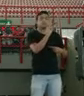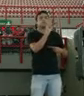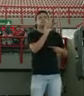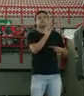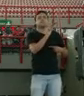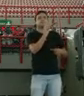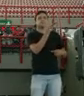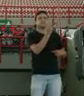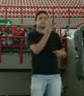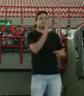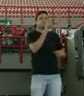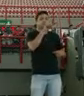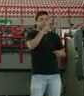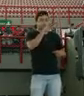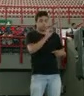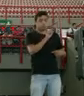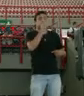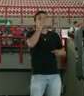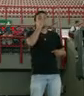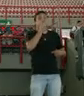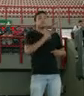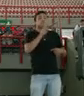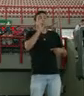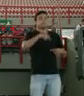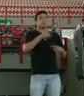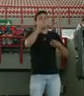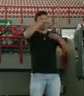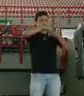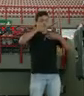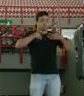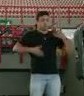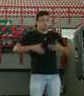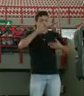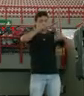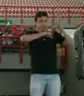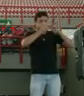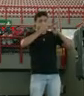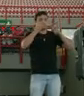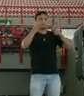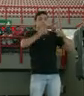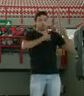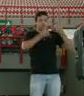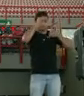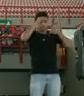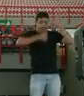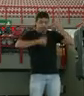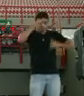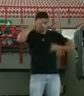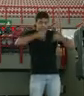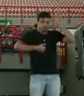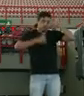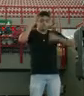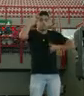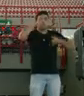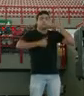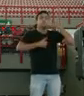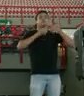quê? Mensageiros químicos. Então, é uma substância que você